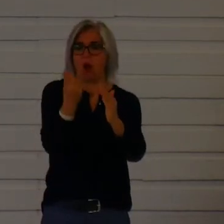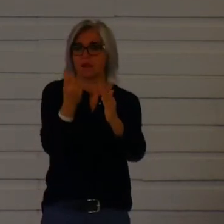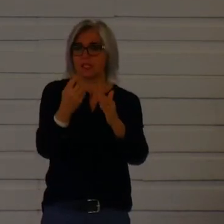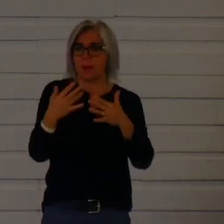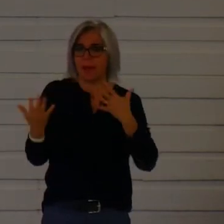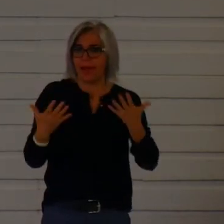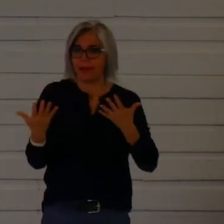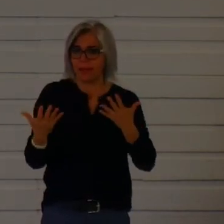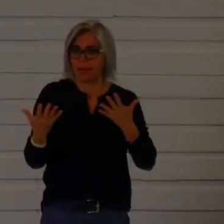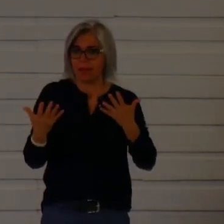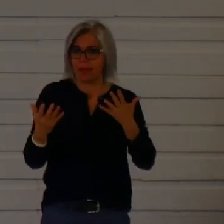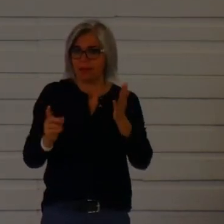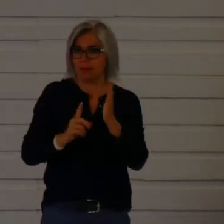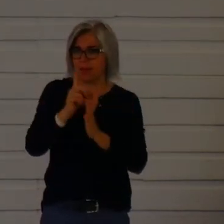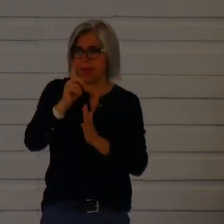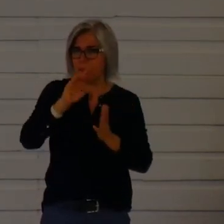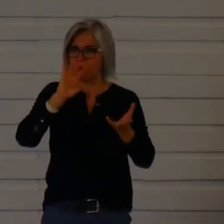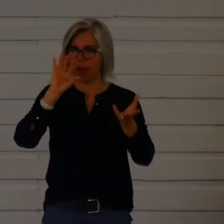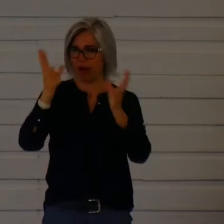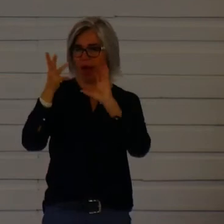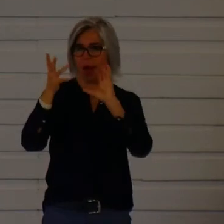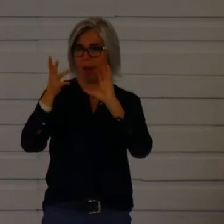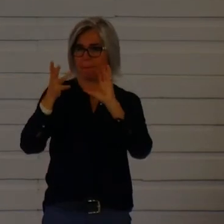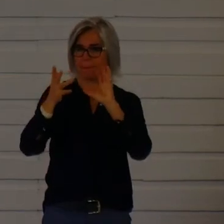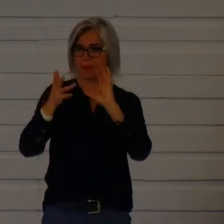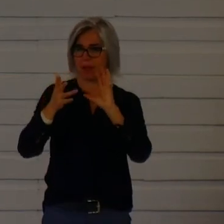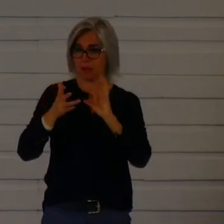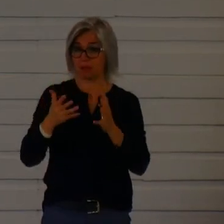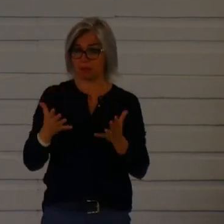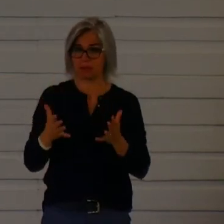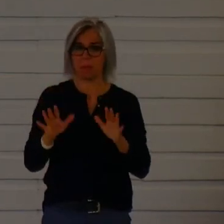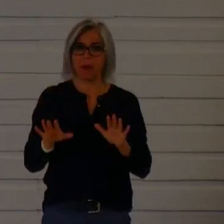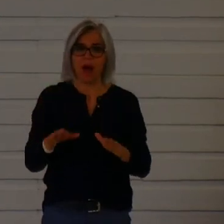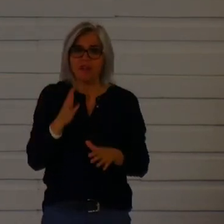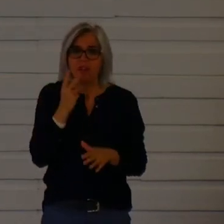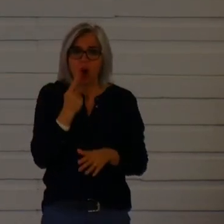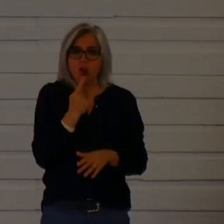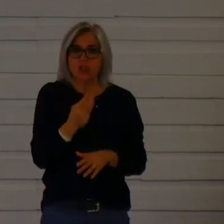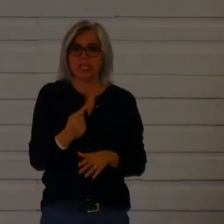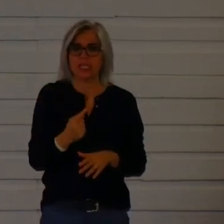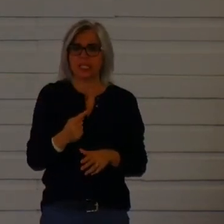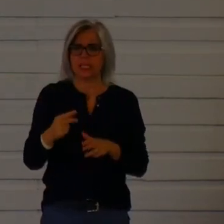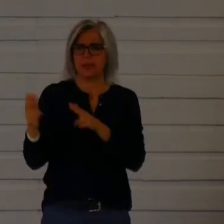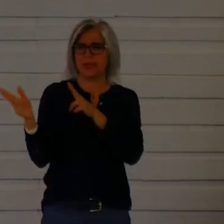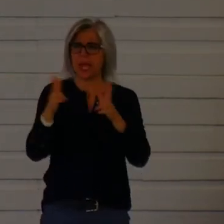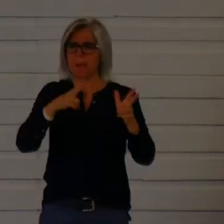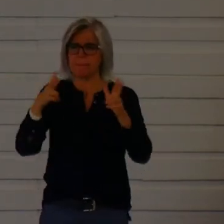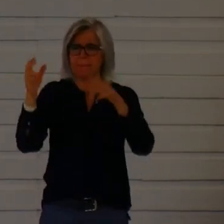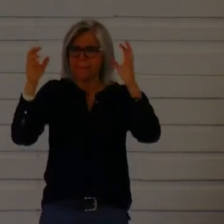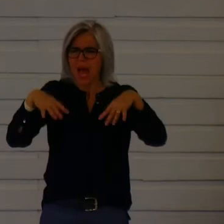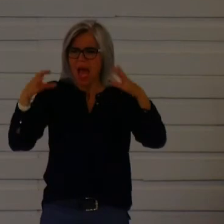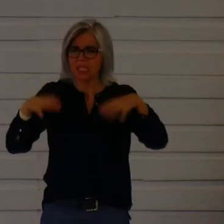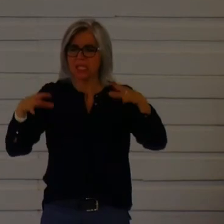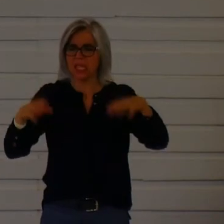pazzesca. Ma voglio dirti una cosa importante, che la tempesta ha sempre uno